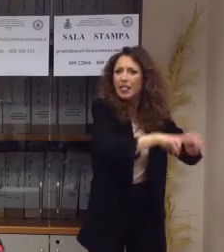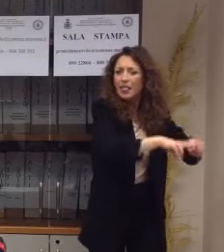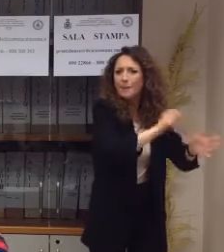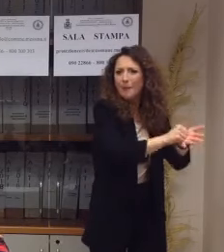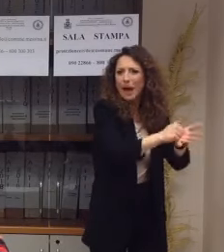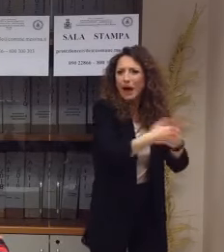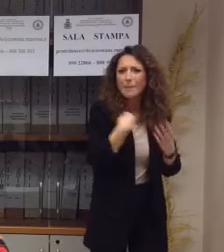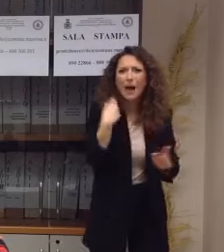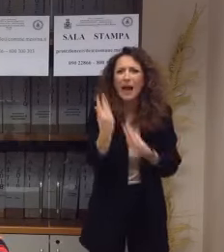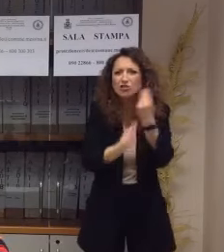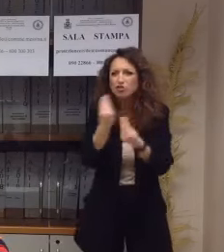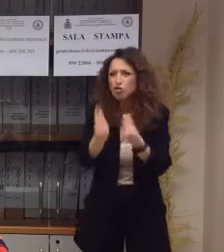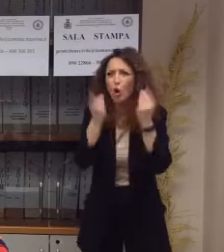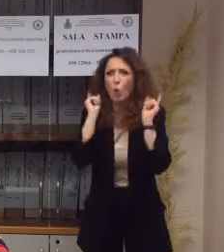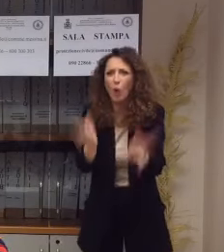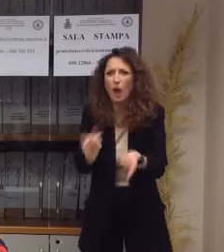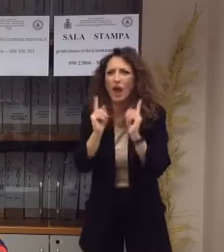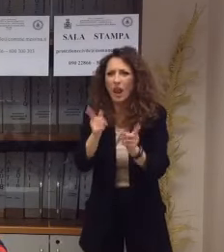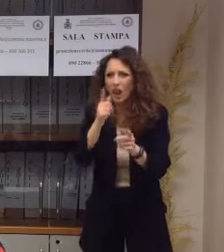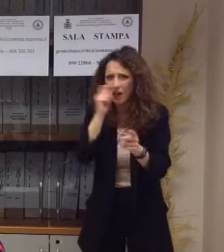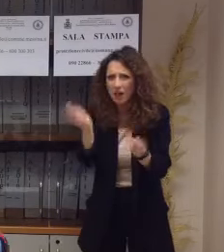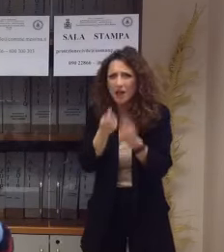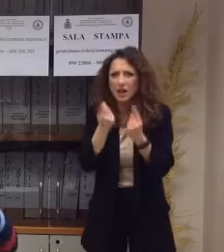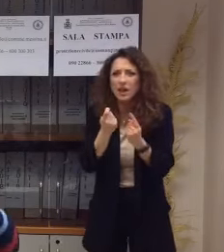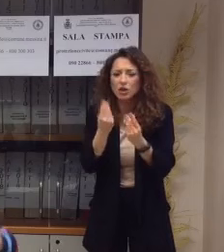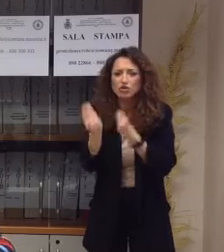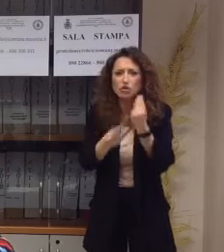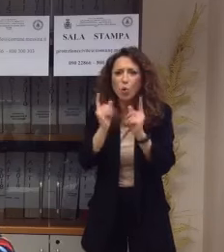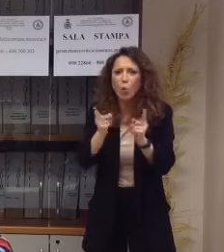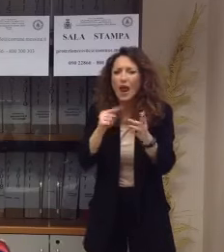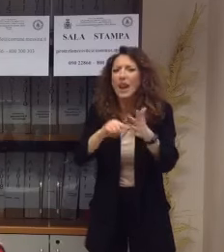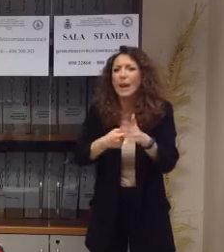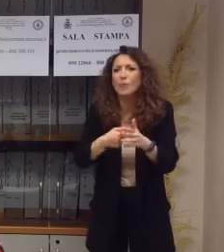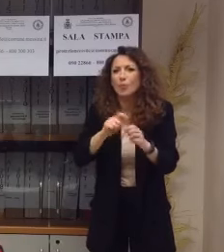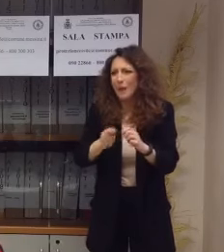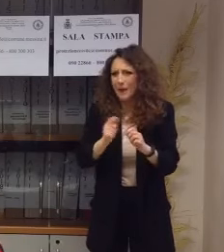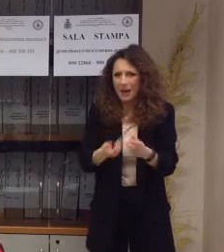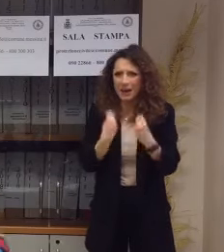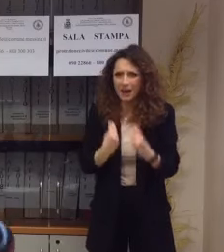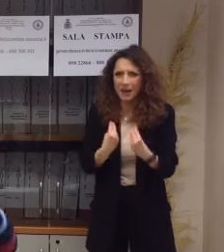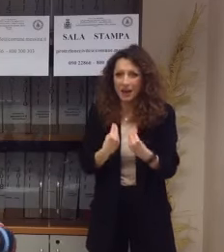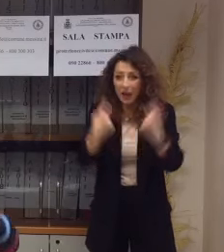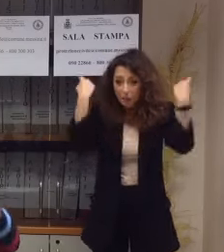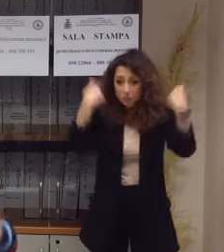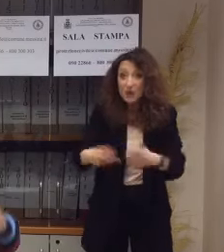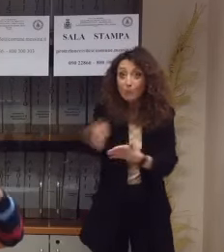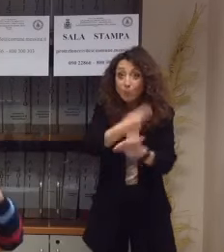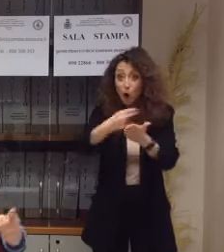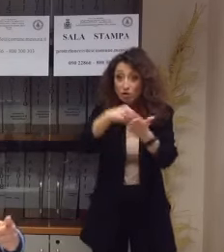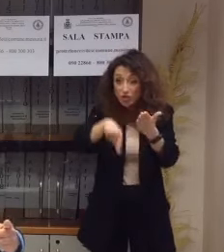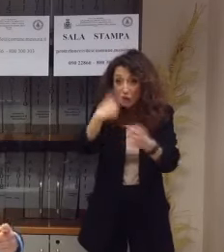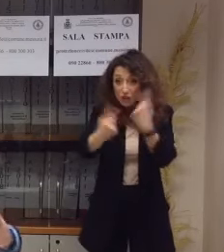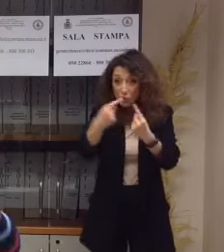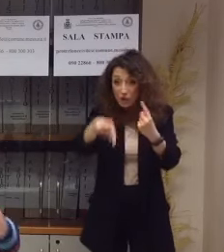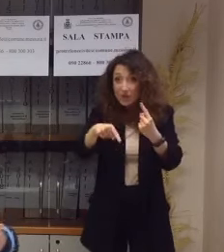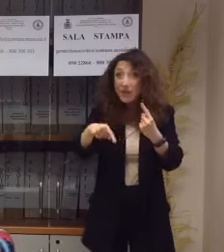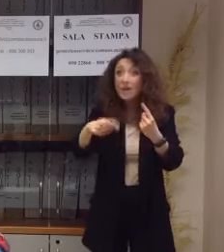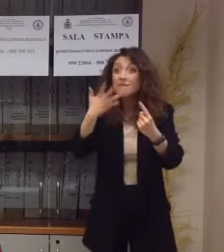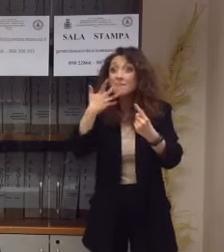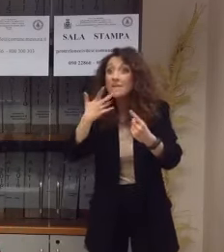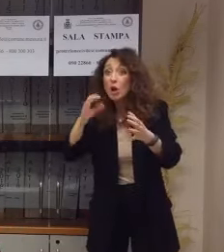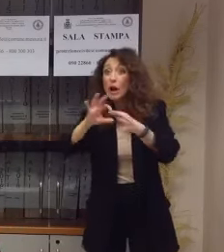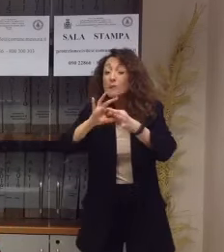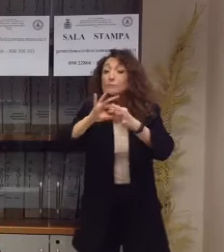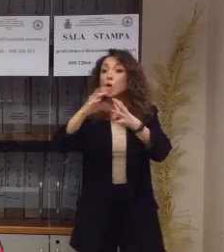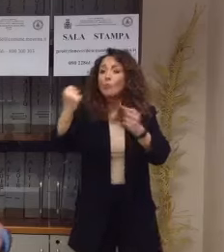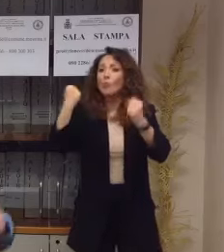questa Repubblica delle Banane? Ed ecco dove il progetto deve prendere corpo. Noi dobbiamo rompere questa cappa dei